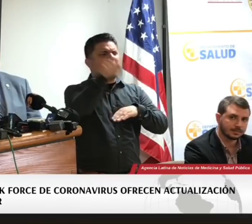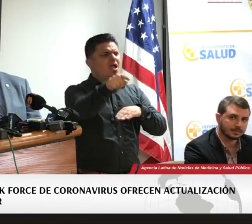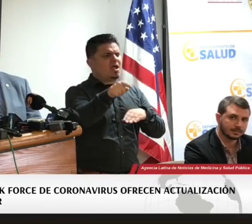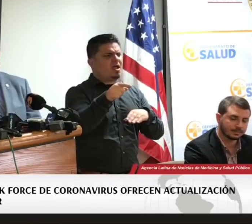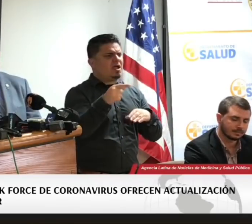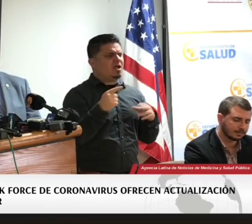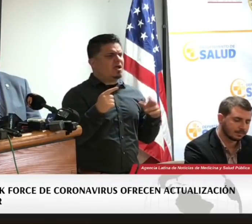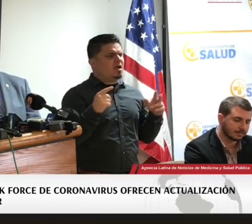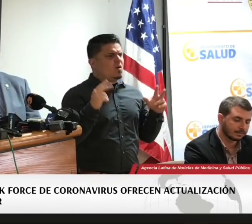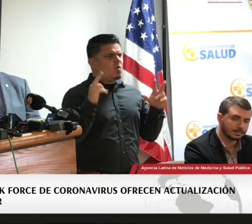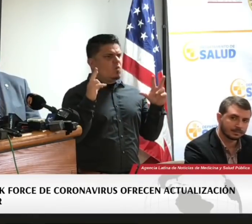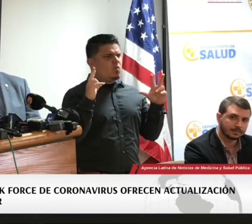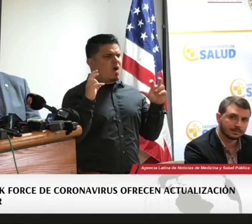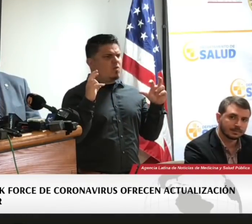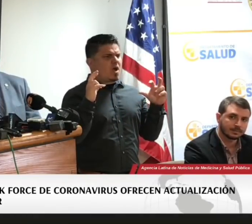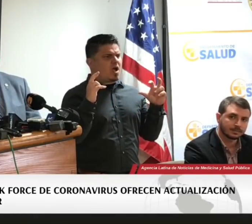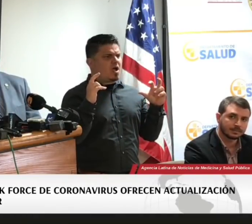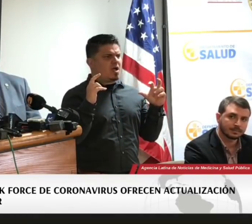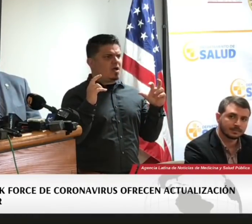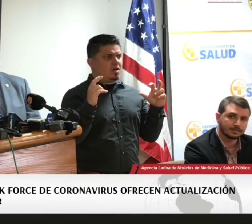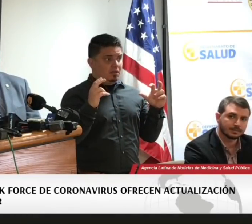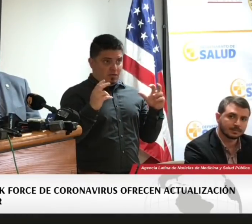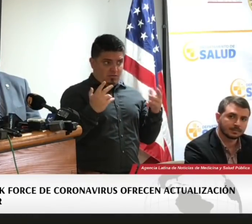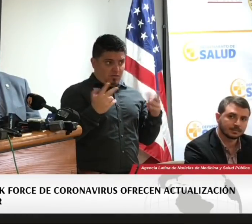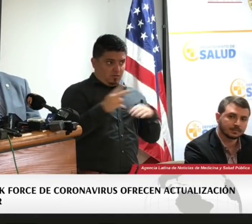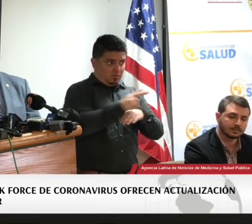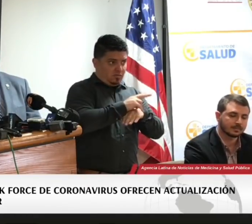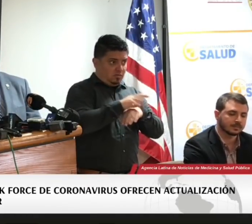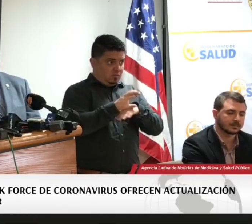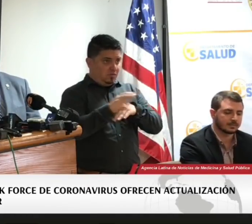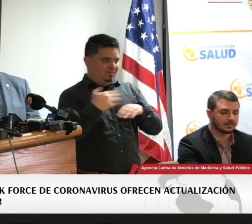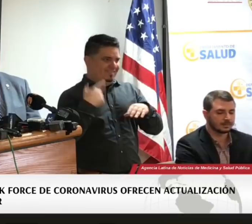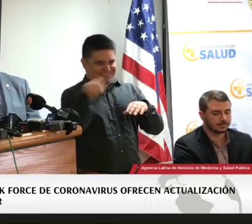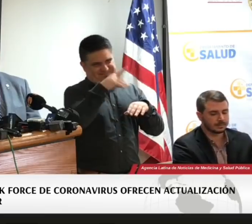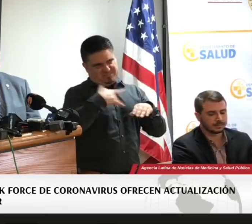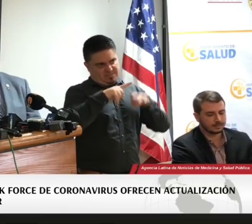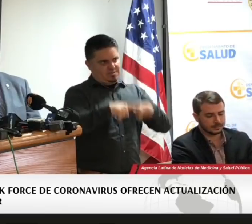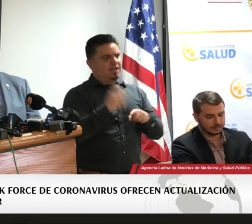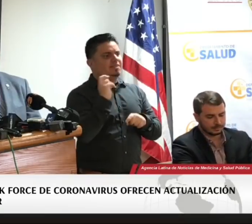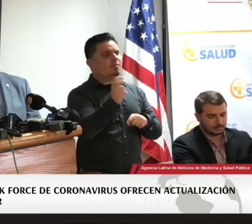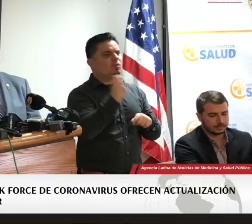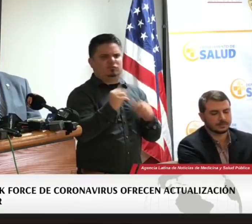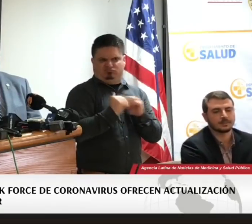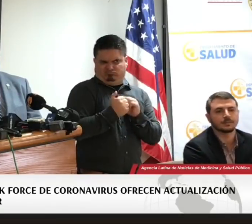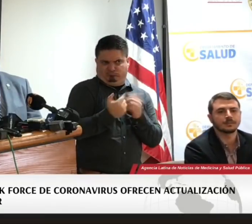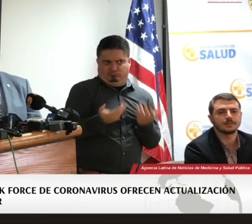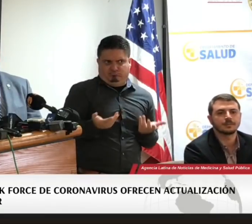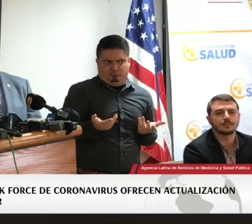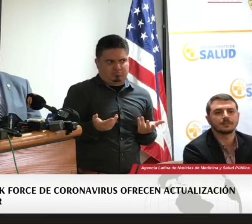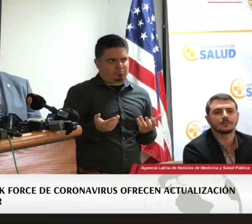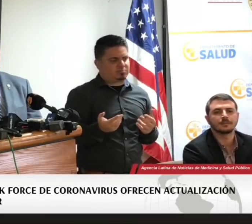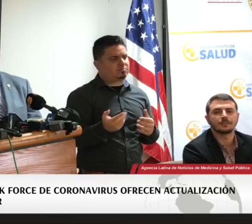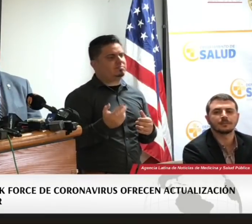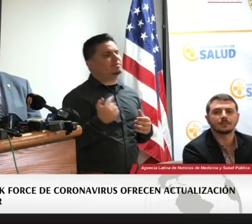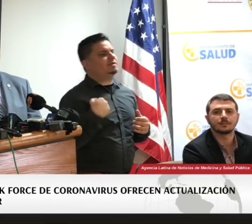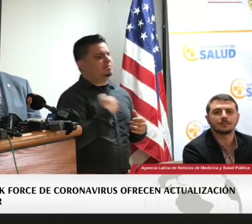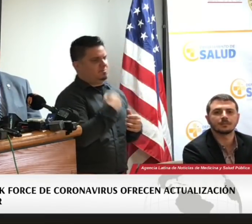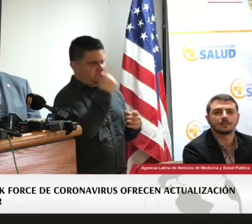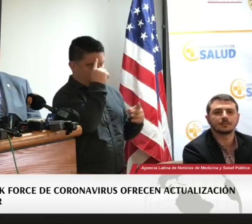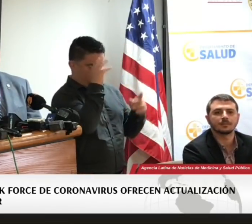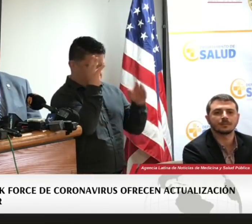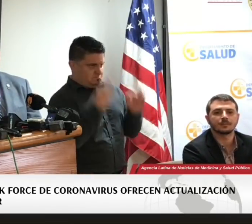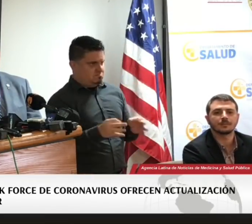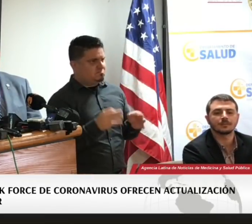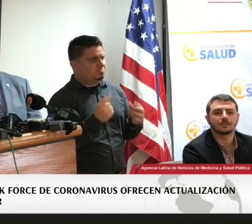los culebras se dependen de la lancha, ¿no? Sí, hemos tomado una determinación preliminar para que inicialmente lo que establecemos